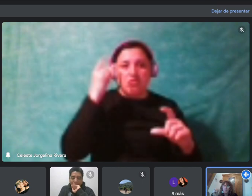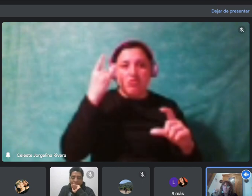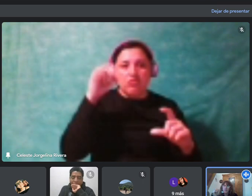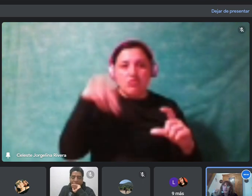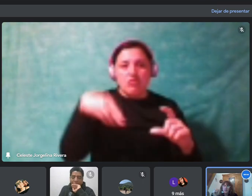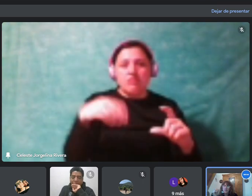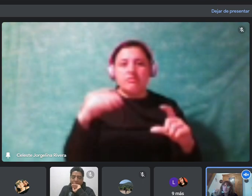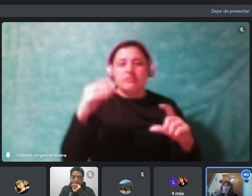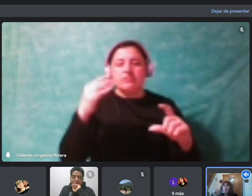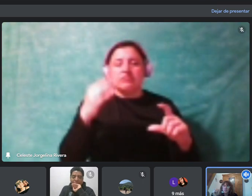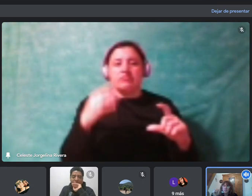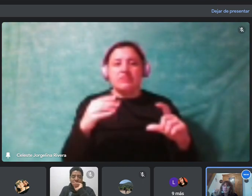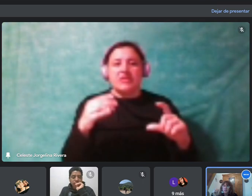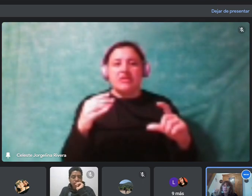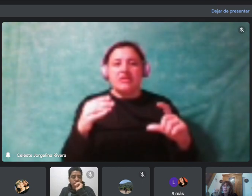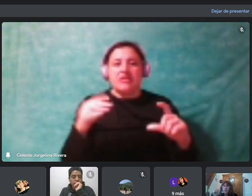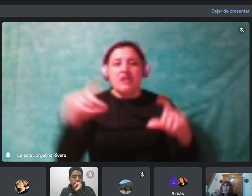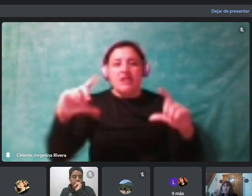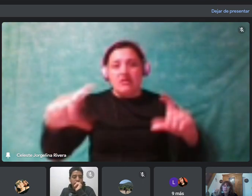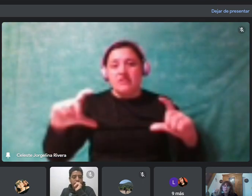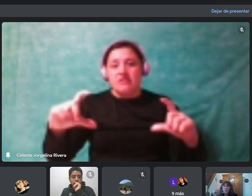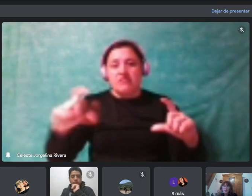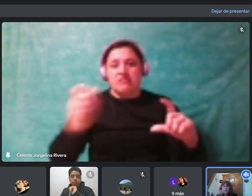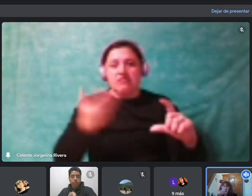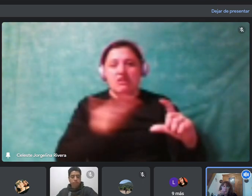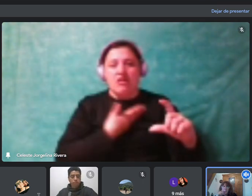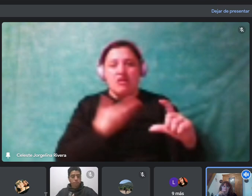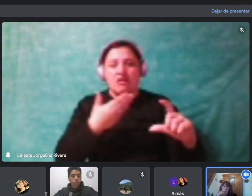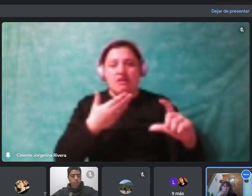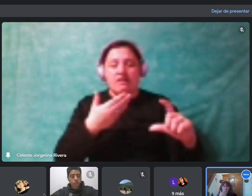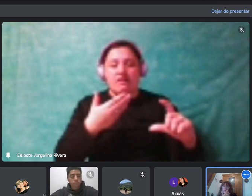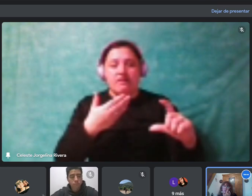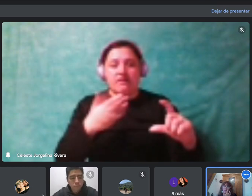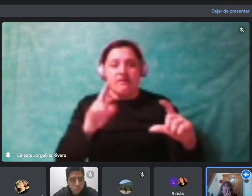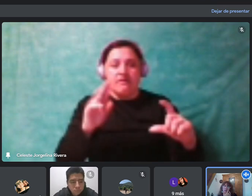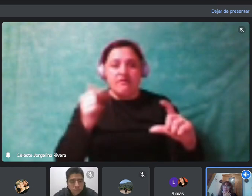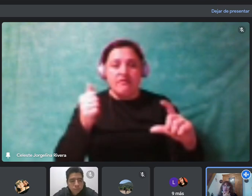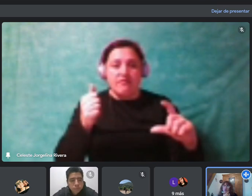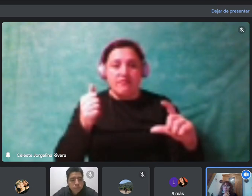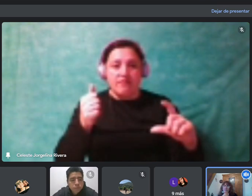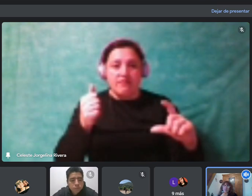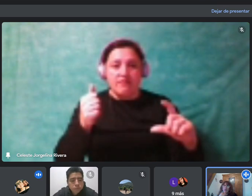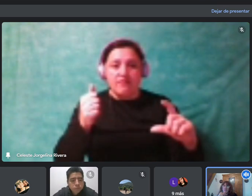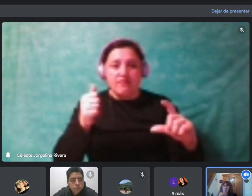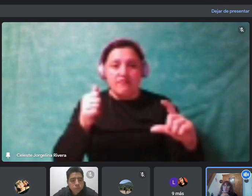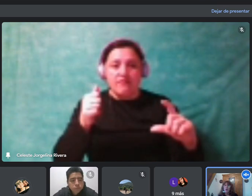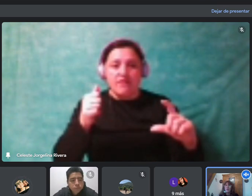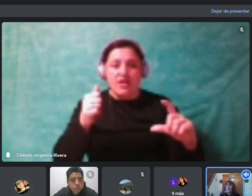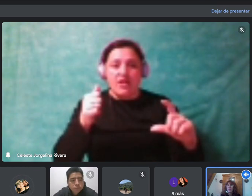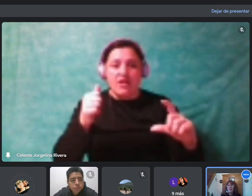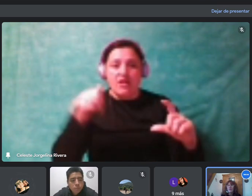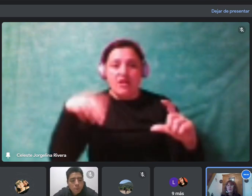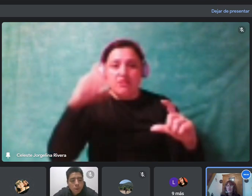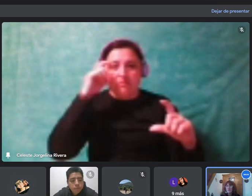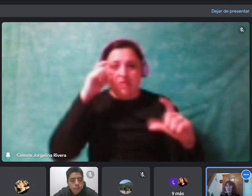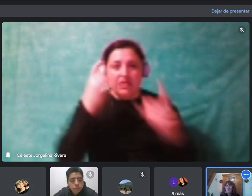Bien. Entonces, tenemos así, ¿sí? ¿Y cómo hacemos la traducción?